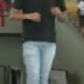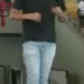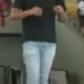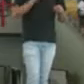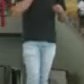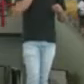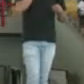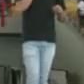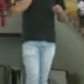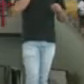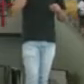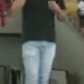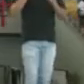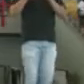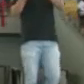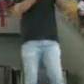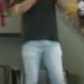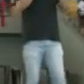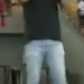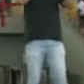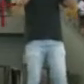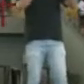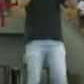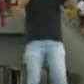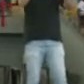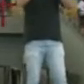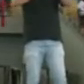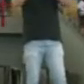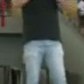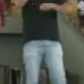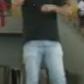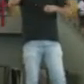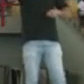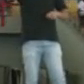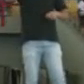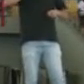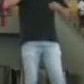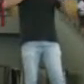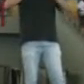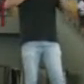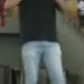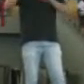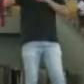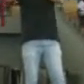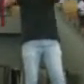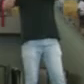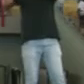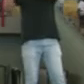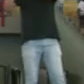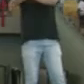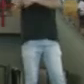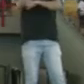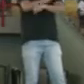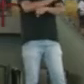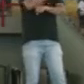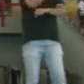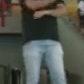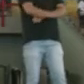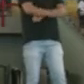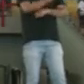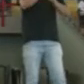O exemplo que eu tenho para vocês é o do Enem do ano passado. Nós temos aqui o movimento imigratório para o Brasil no